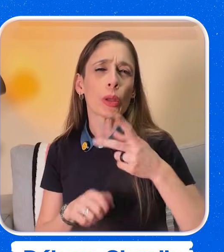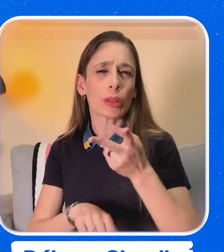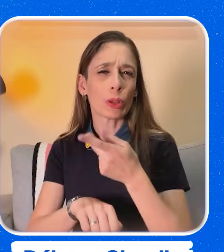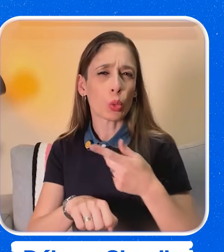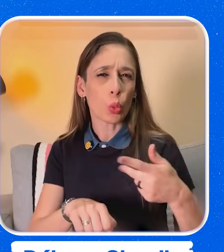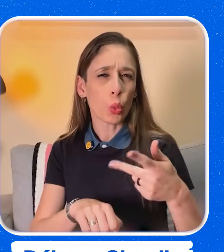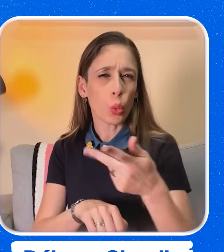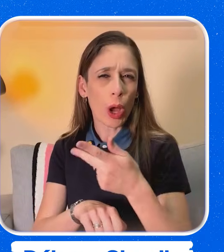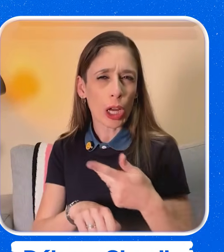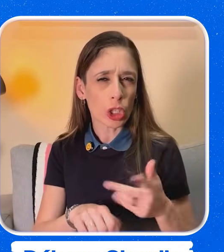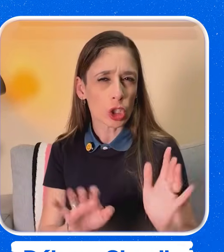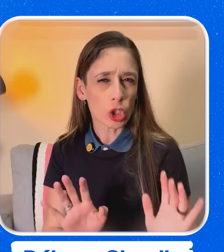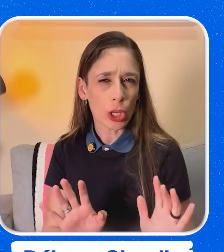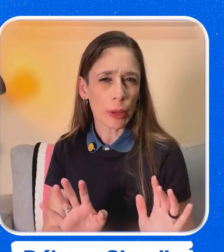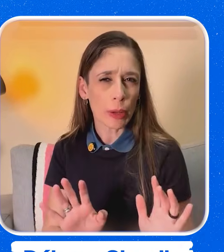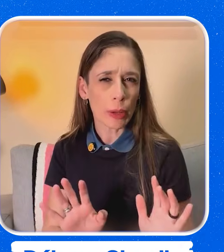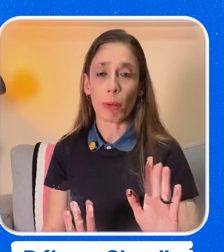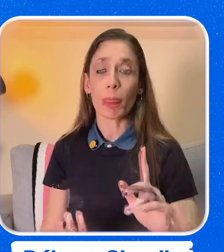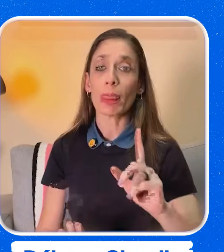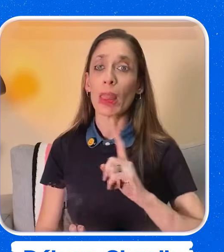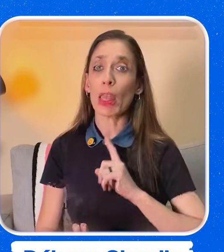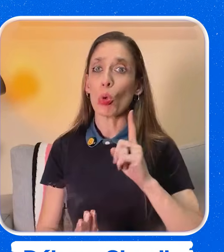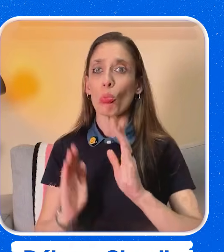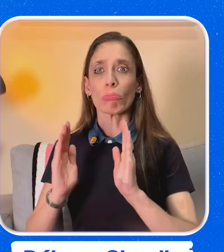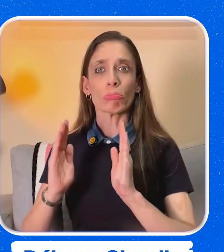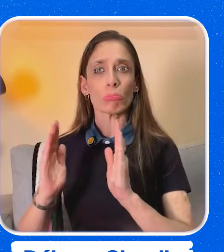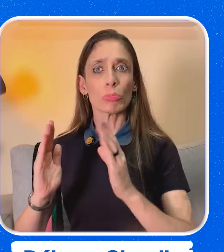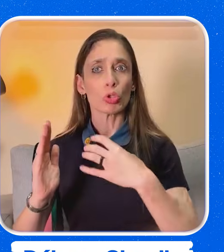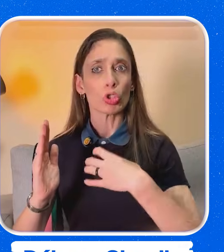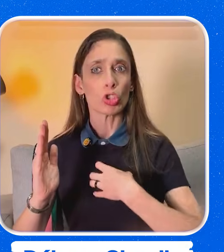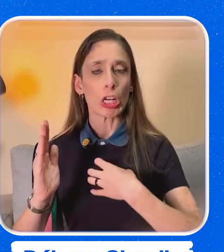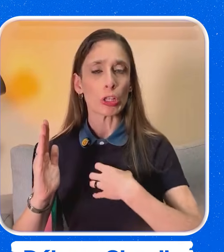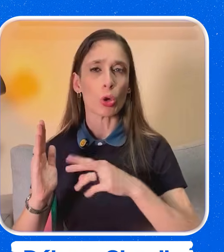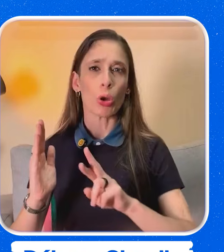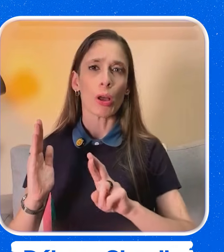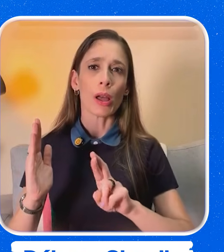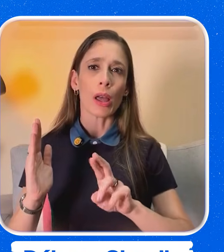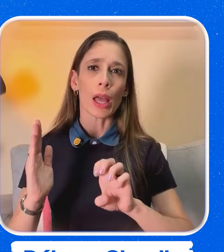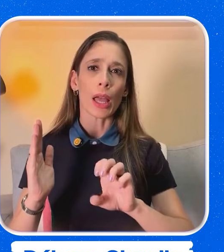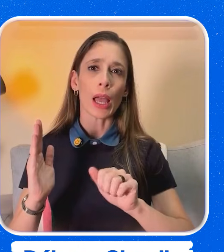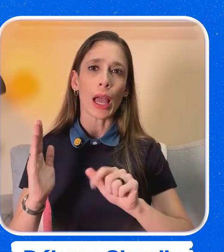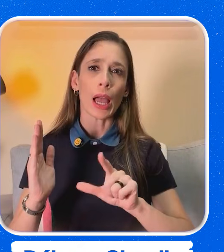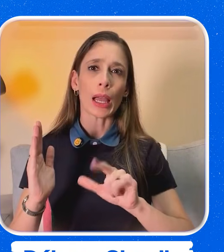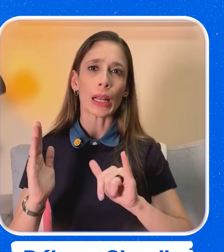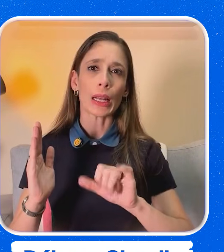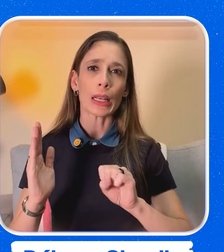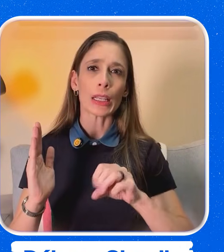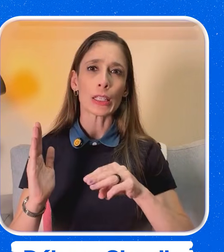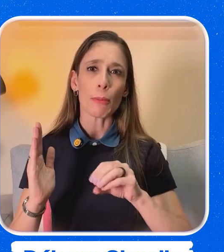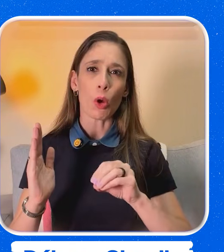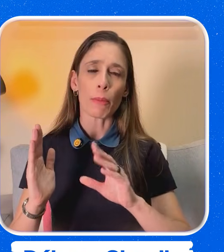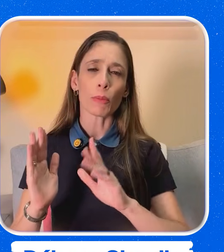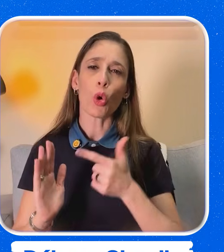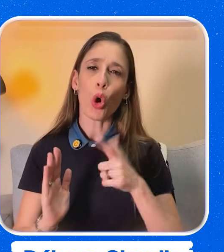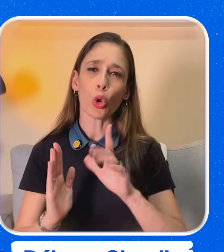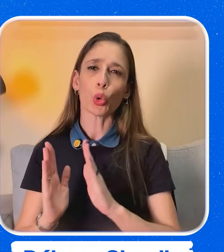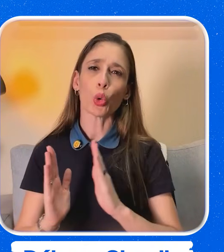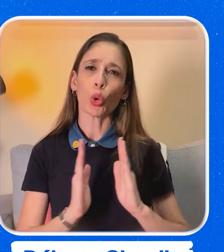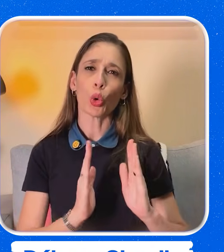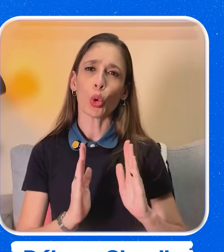momento em que a gente diz, ó, existe um estilo chamado realismo, existe um estilo